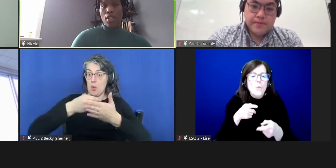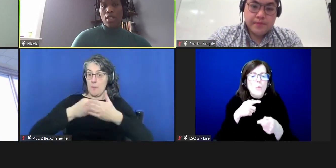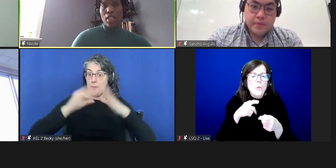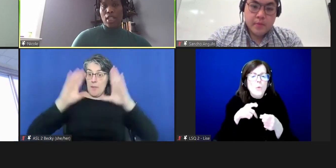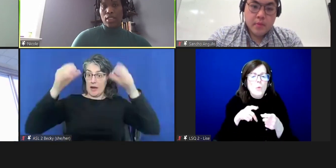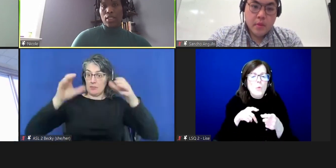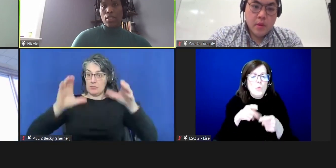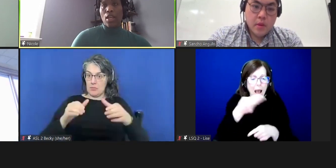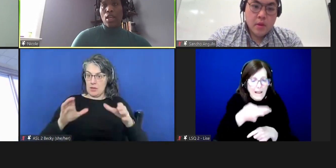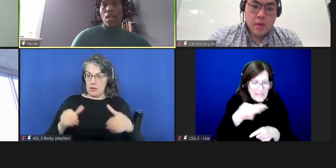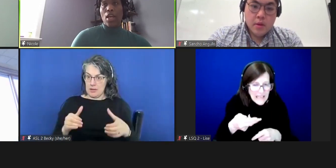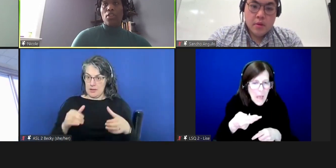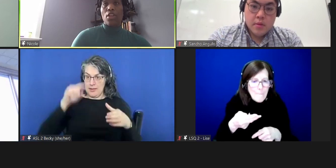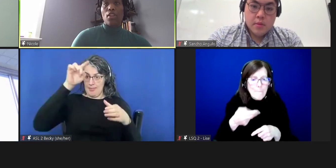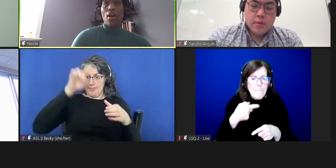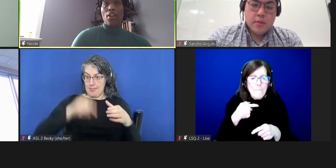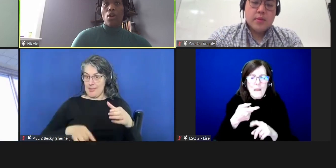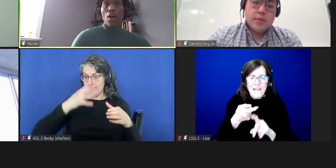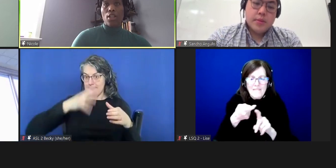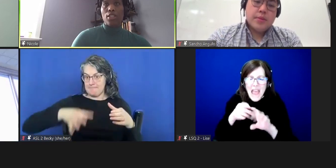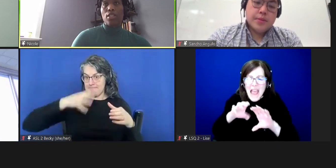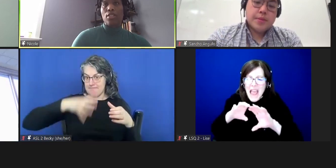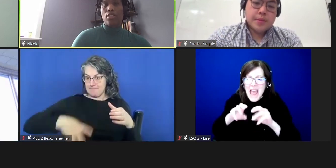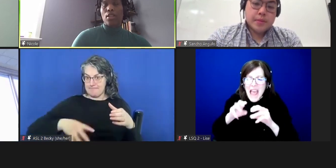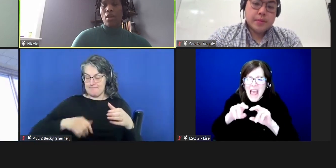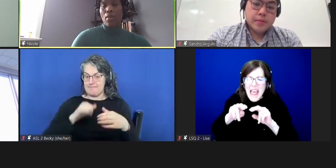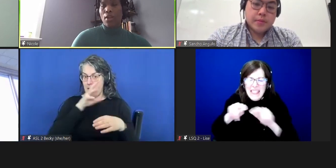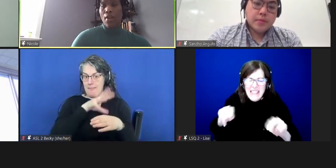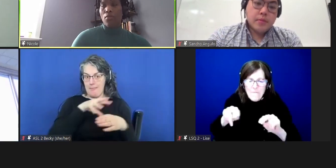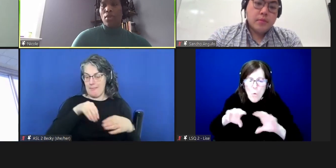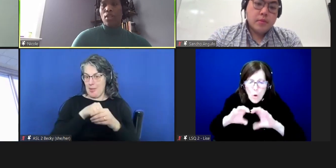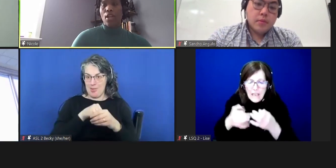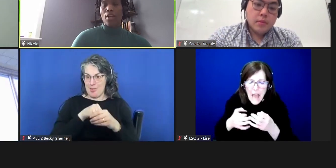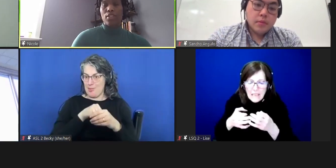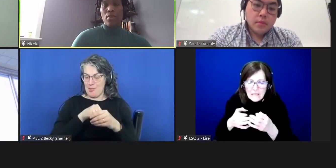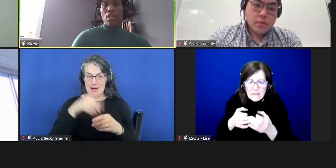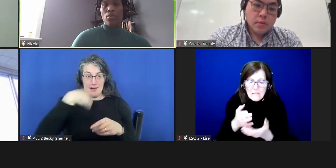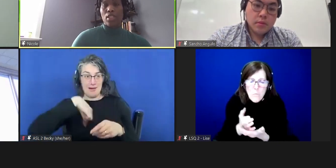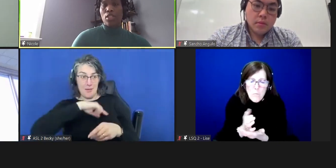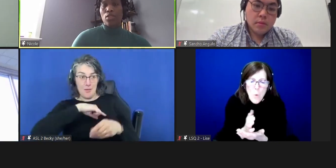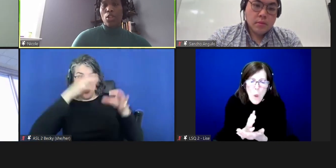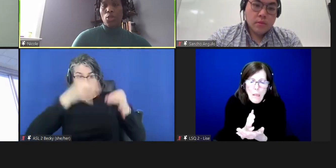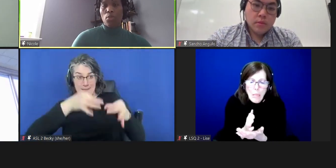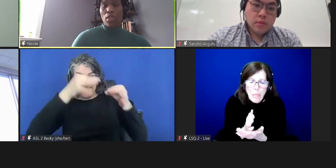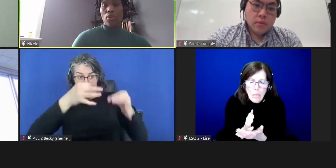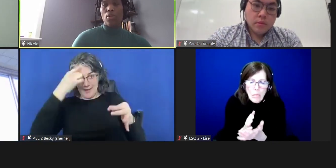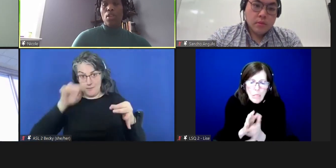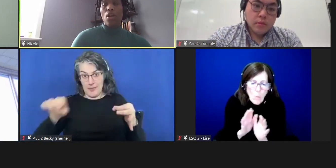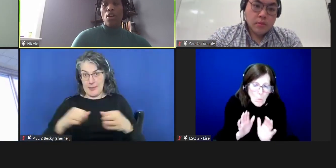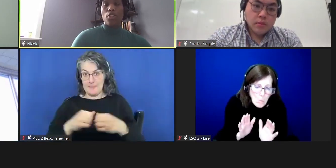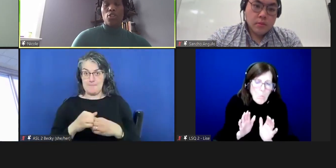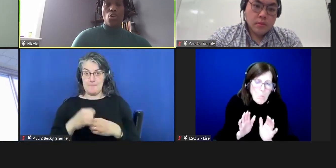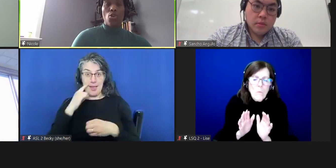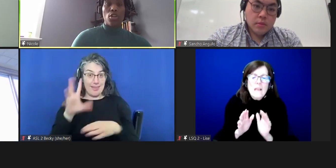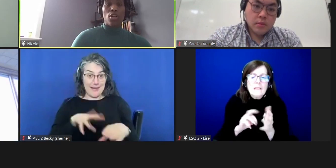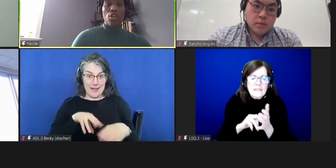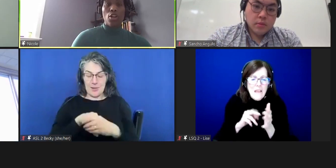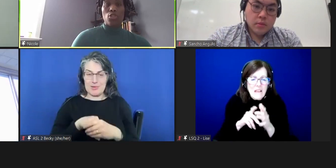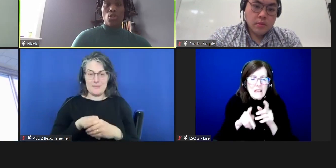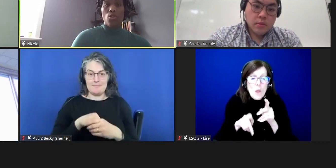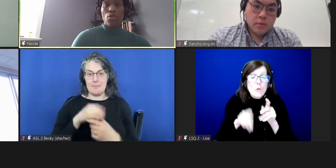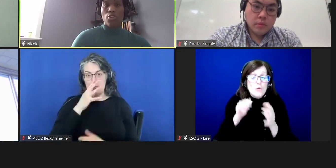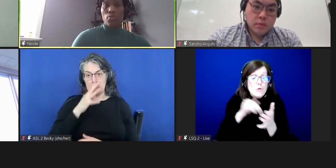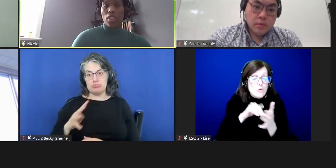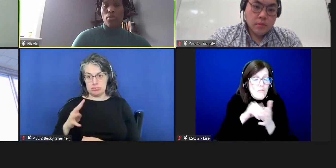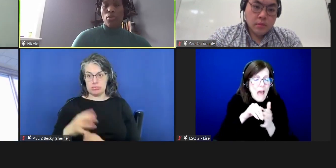modestes, eh bien, sont souvent oubliés au sein de la classe. Et il y a un grand nombre de politiques gouvernementales qui sont destinées à